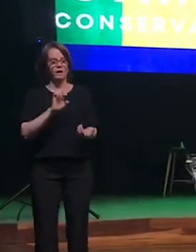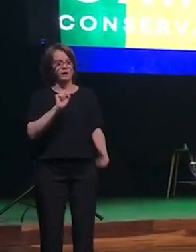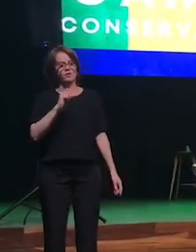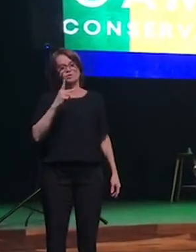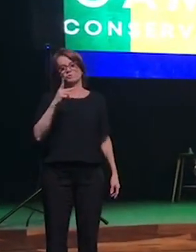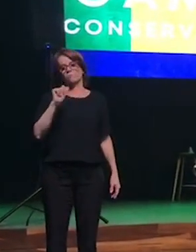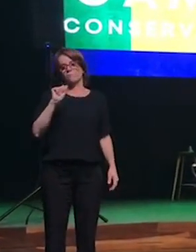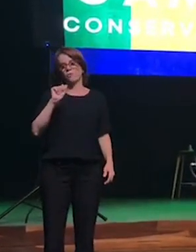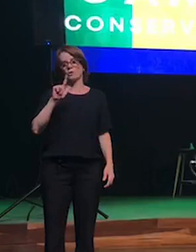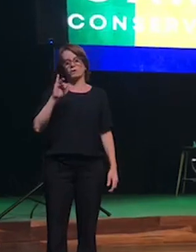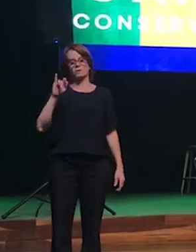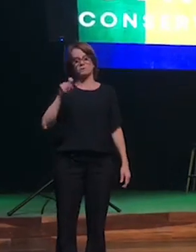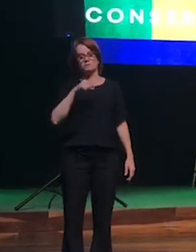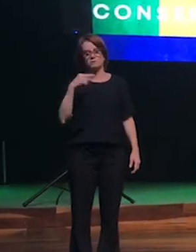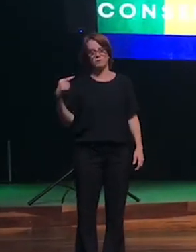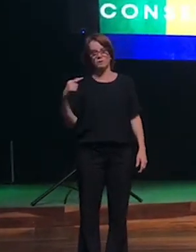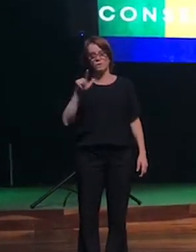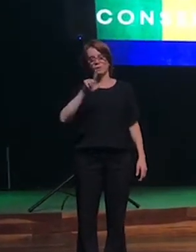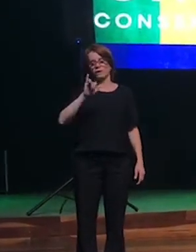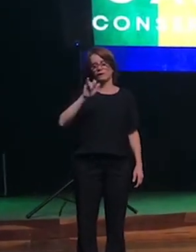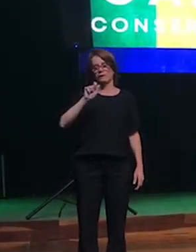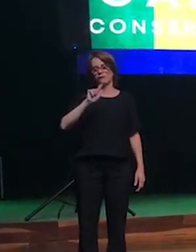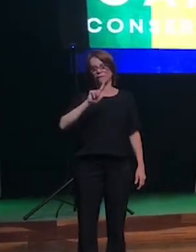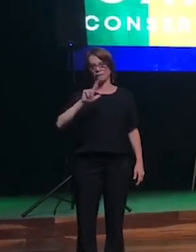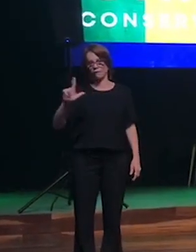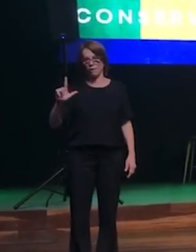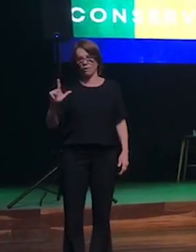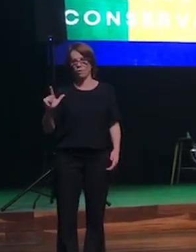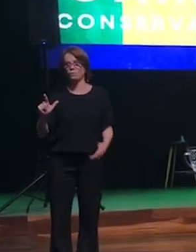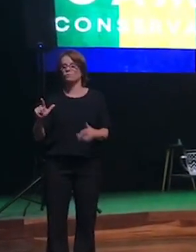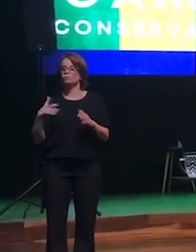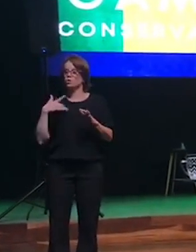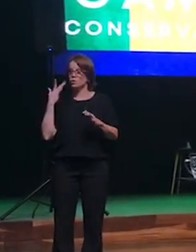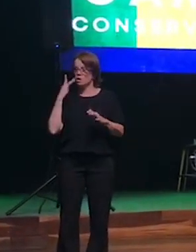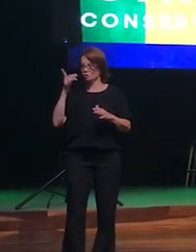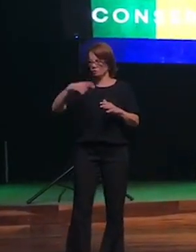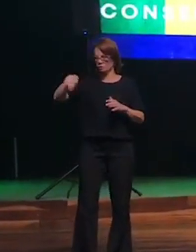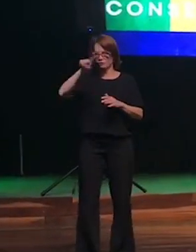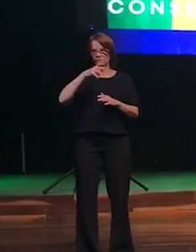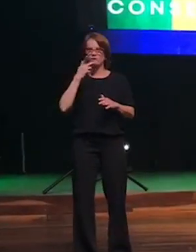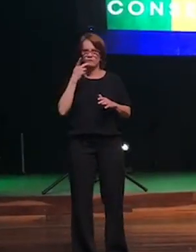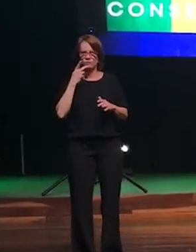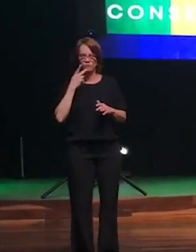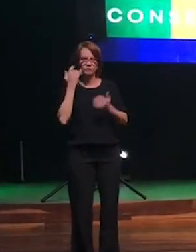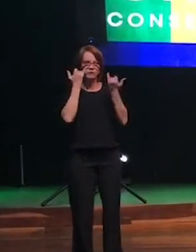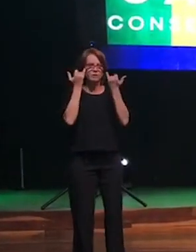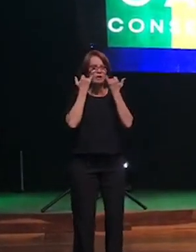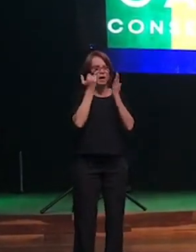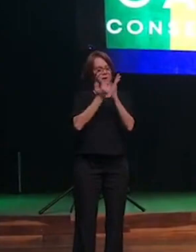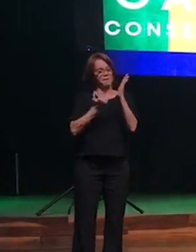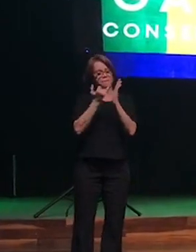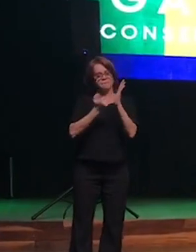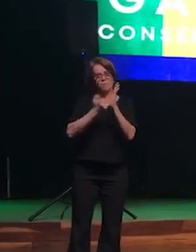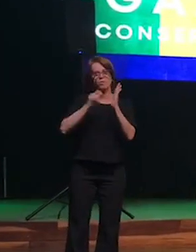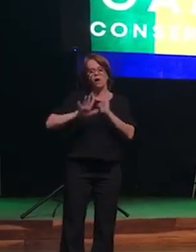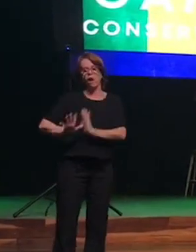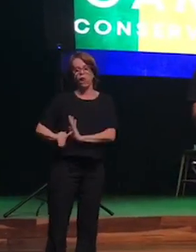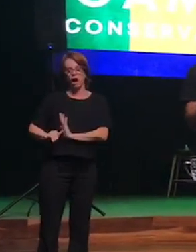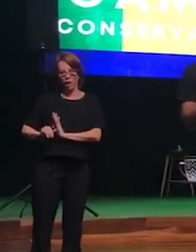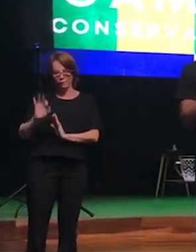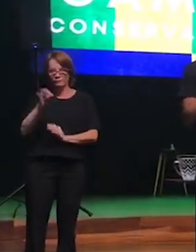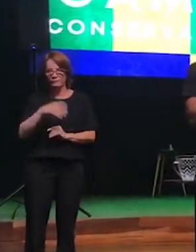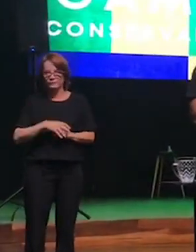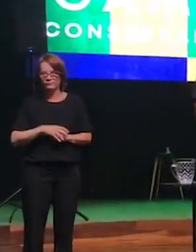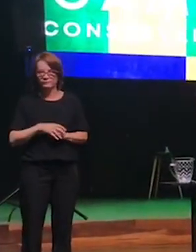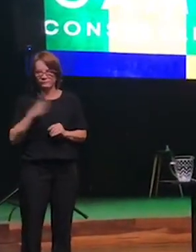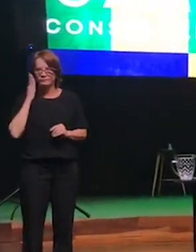já ouviu alguém dizendo assim: imposto é roubo. Já ouviu? Imposto é roubo. Eu já ouvi muito isso. Vê